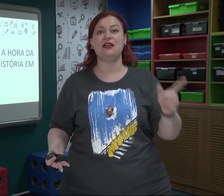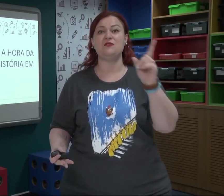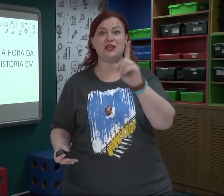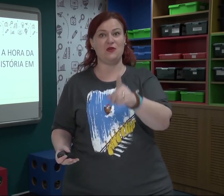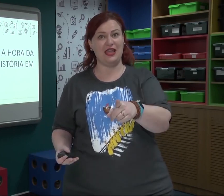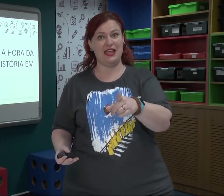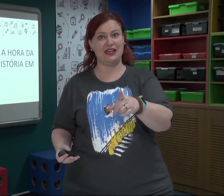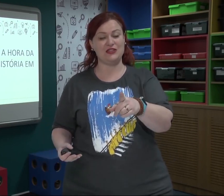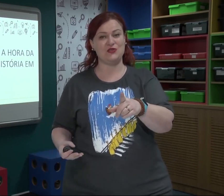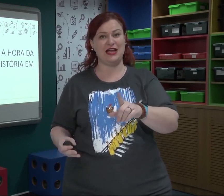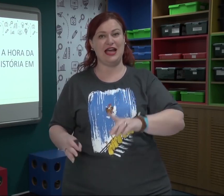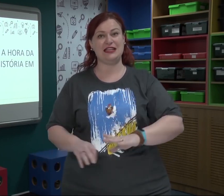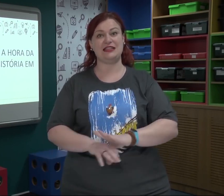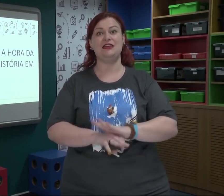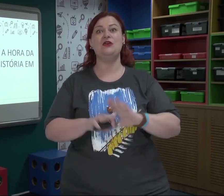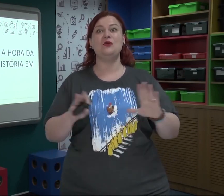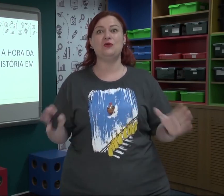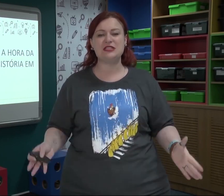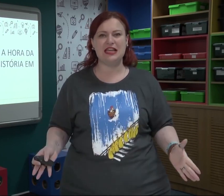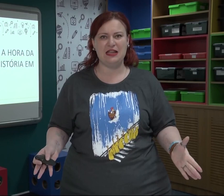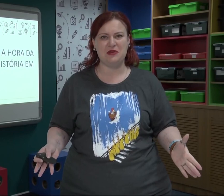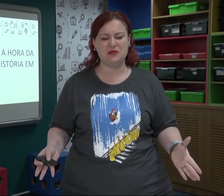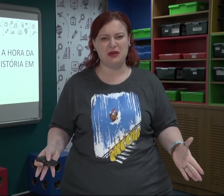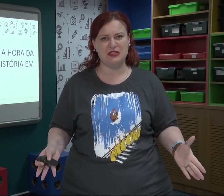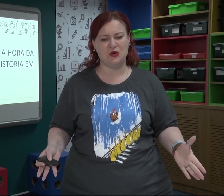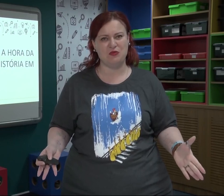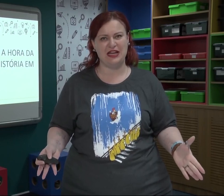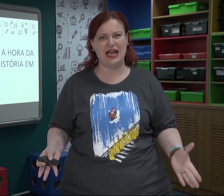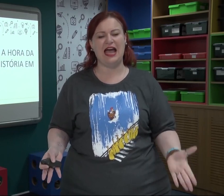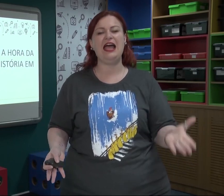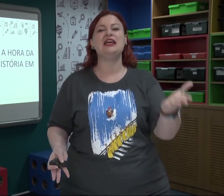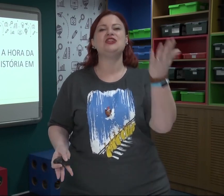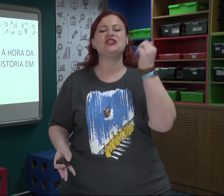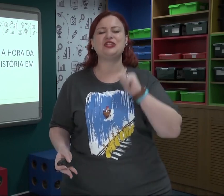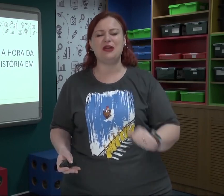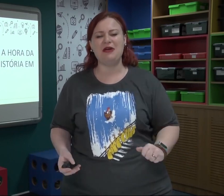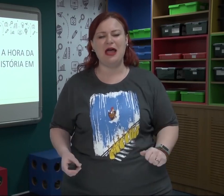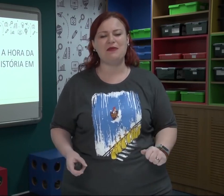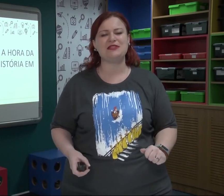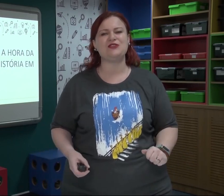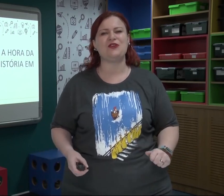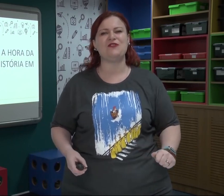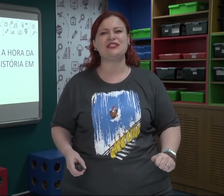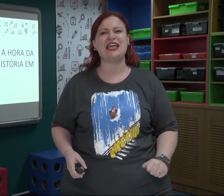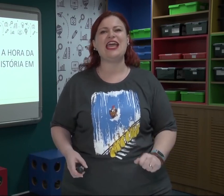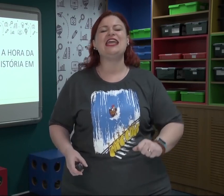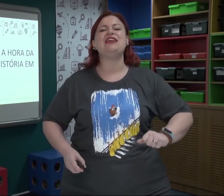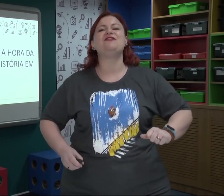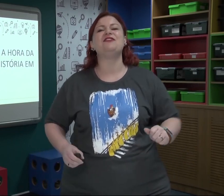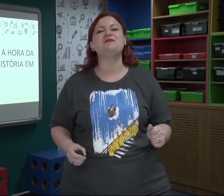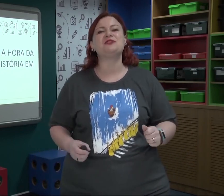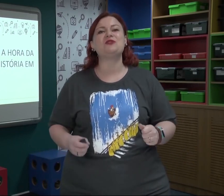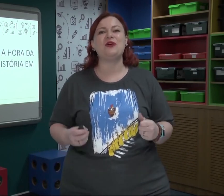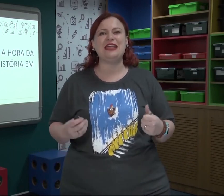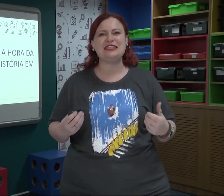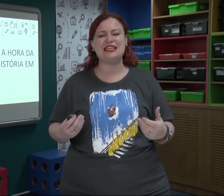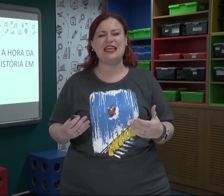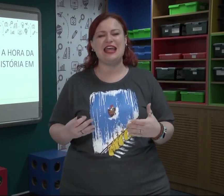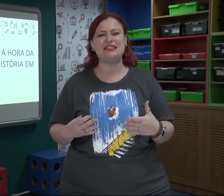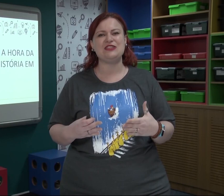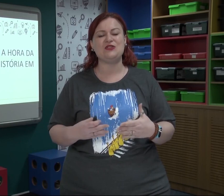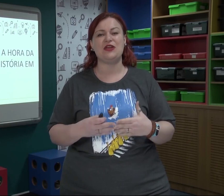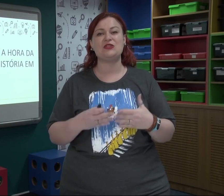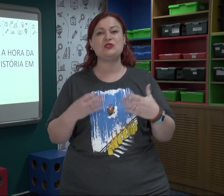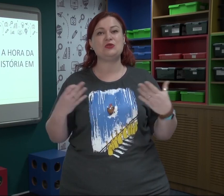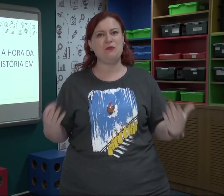hoje. Então, se alguém aí na sua casa usa Libras para se comunicar, chama lá para assistir com você e vamos